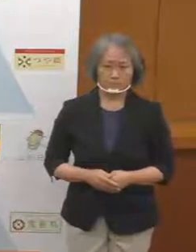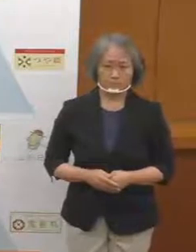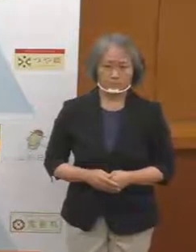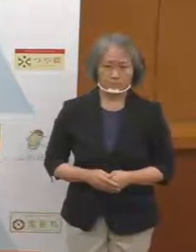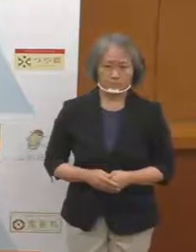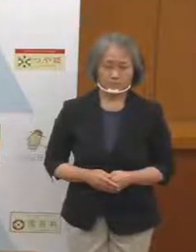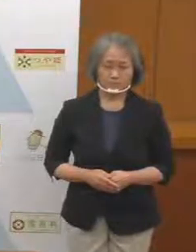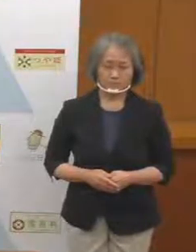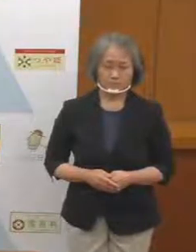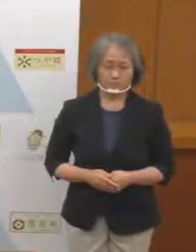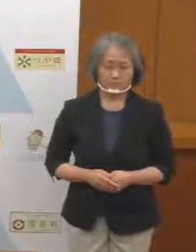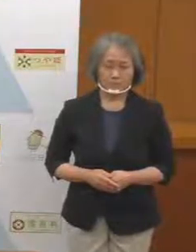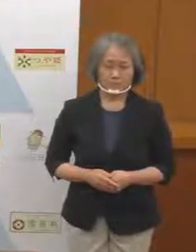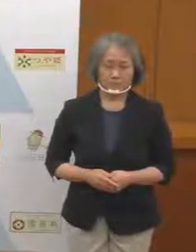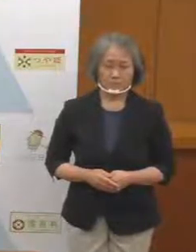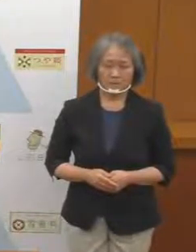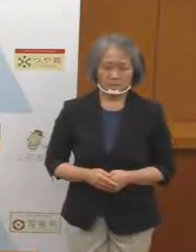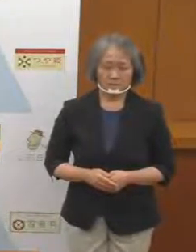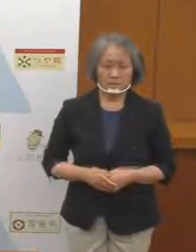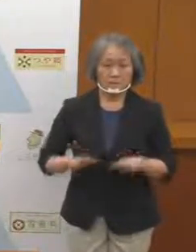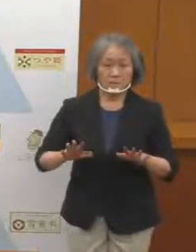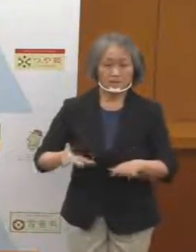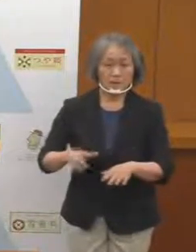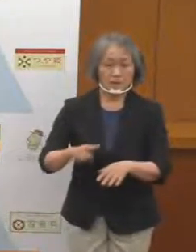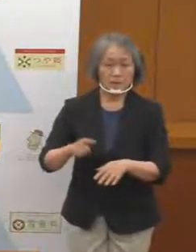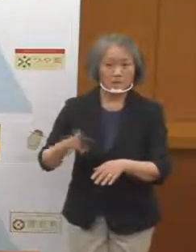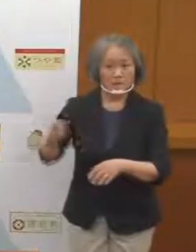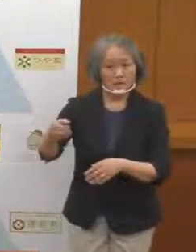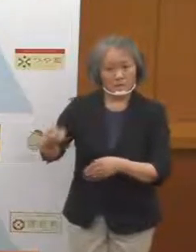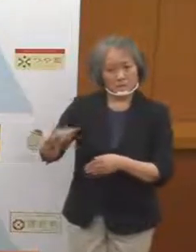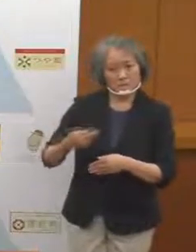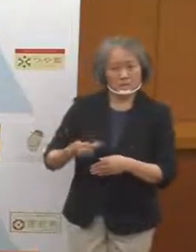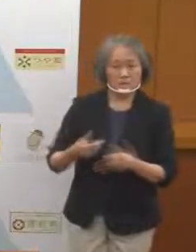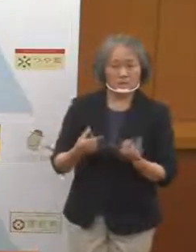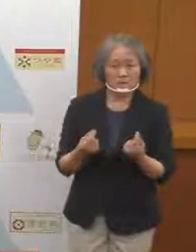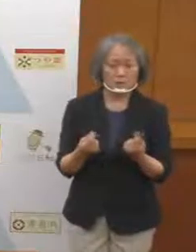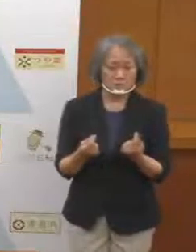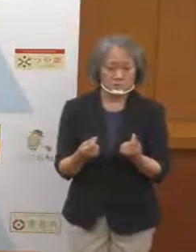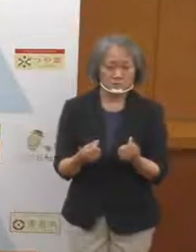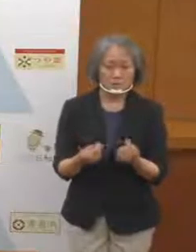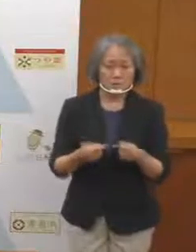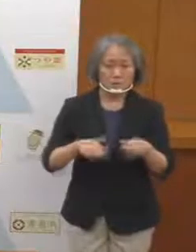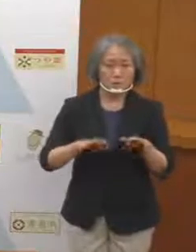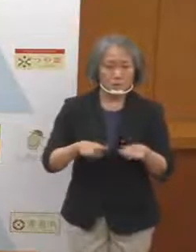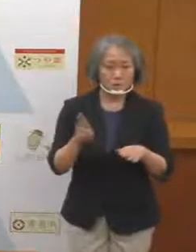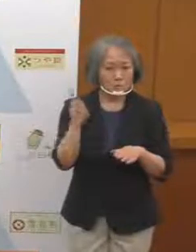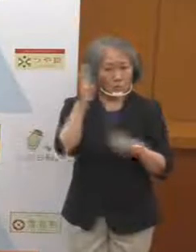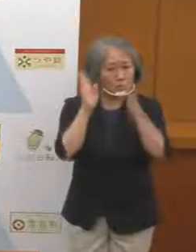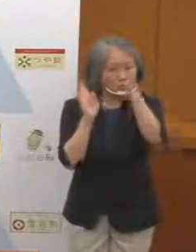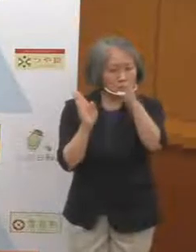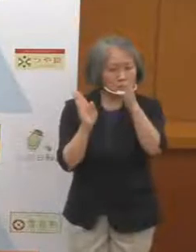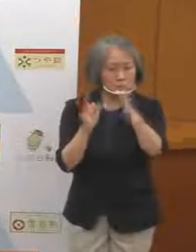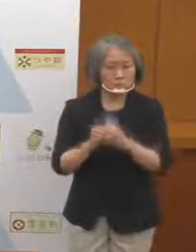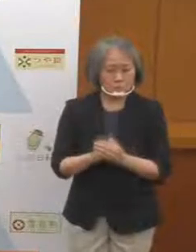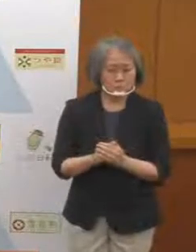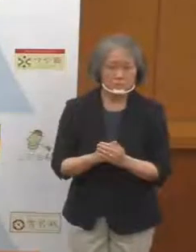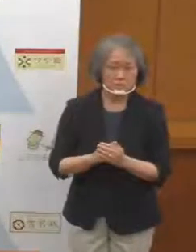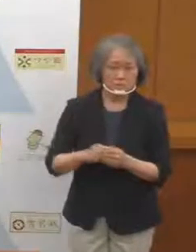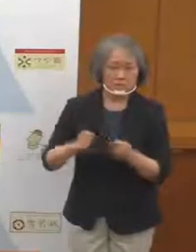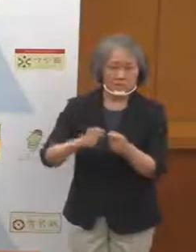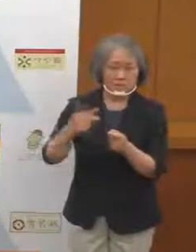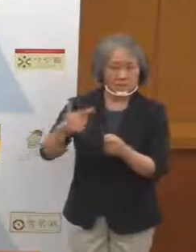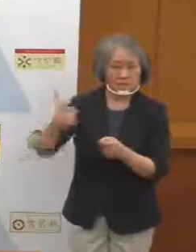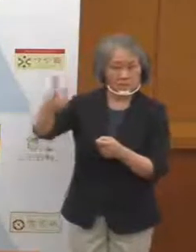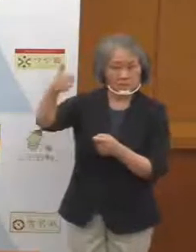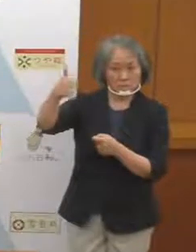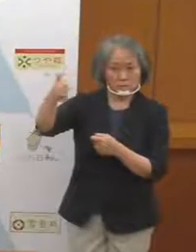マロー今記者さんがおっしゃったようにですね本日の午前中に山形市長さんが見えられ